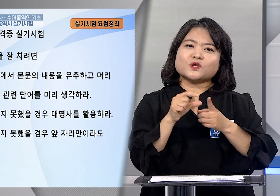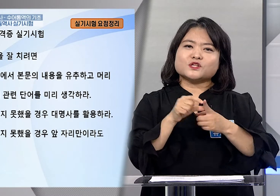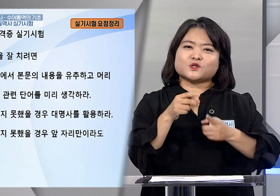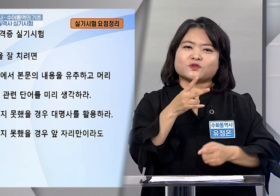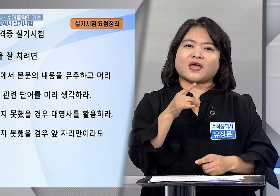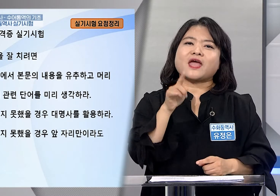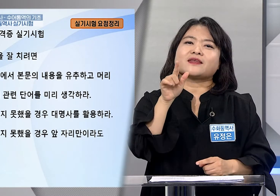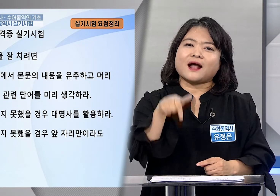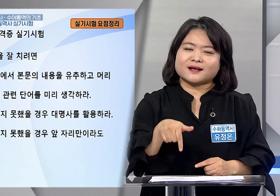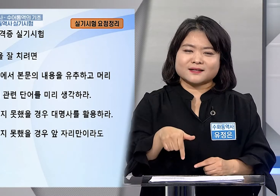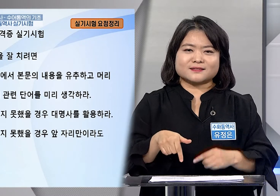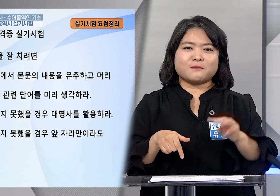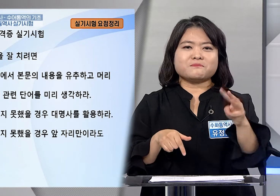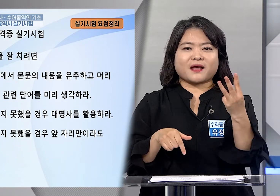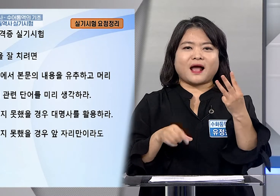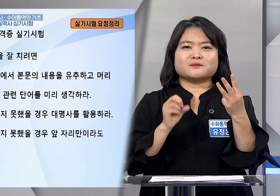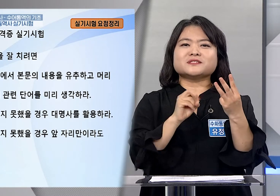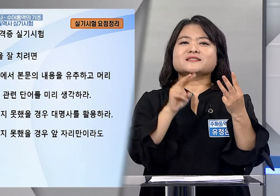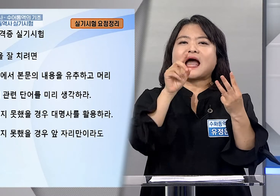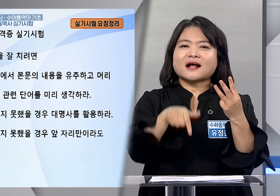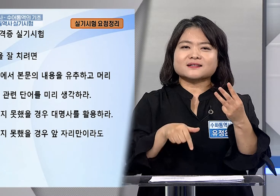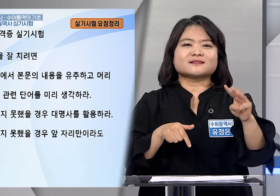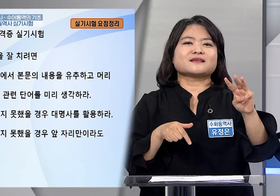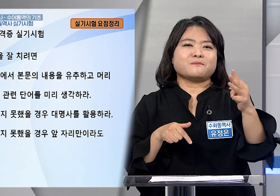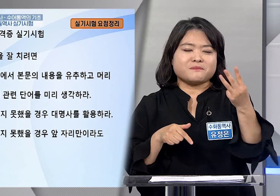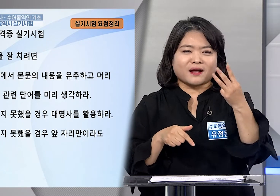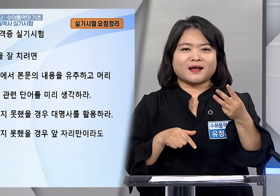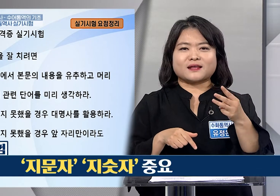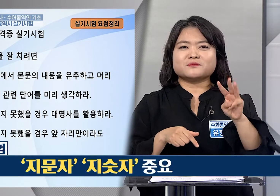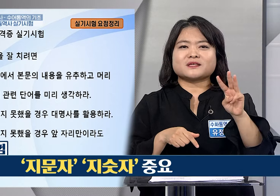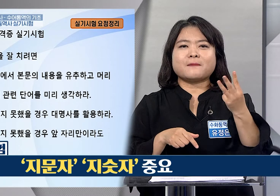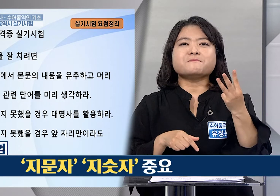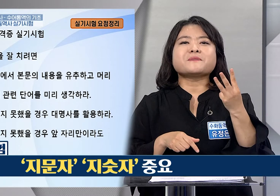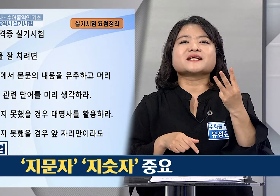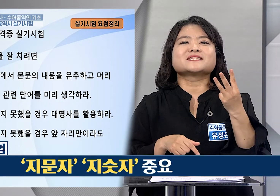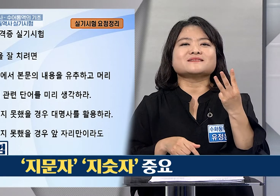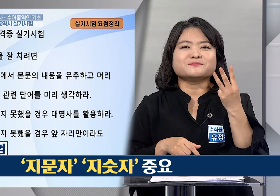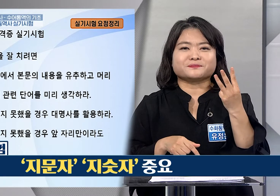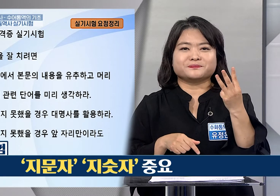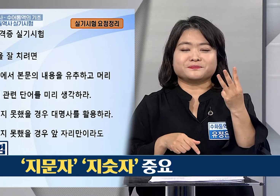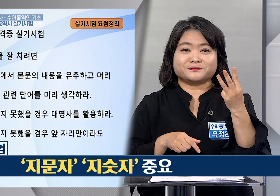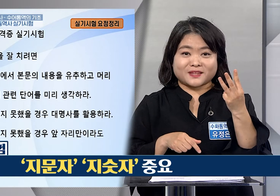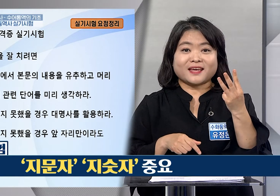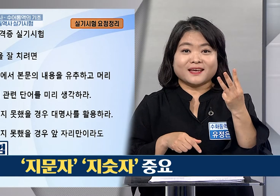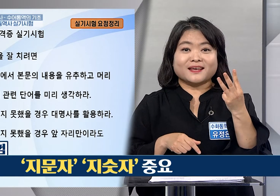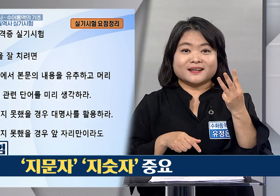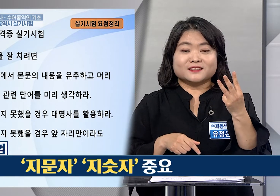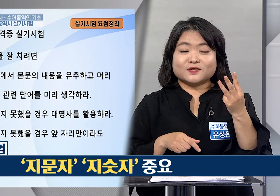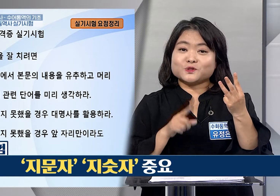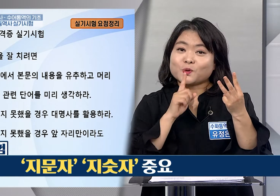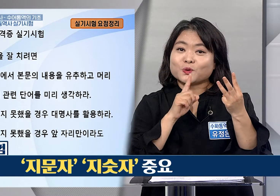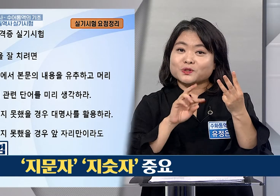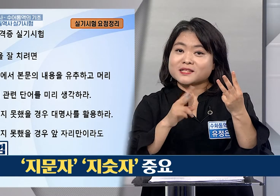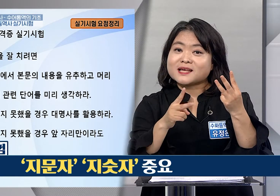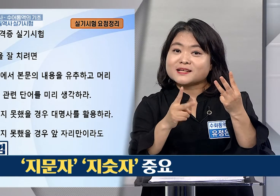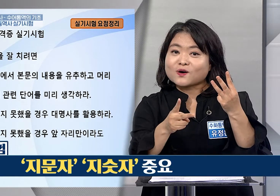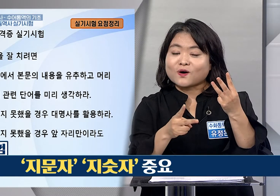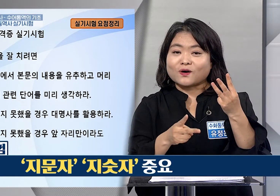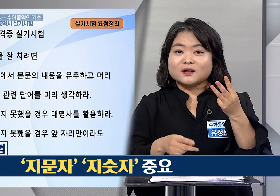있죠. 대략 300 아니면 약 300 아니면 300쯤. 네. 그런 용어로 대체해서